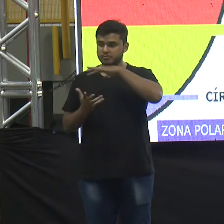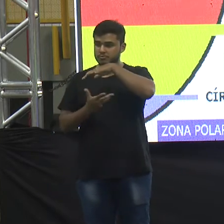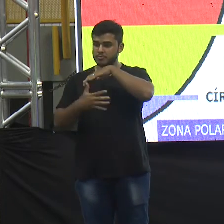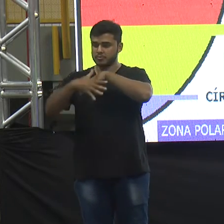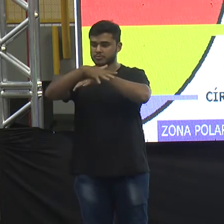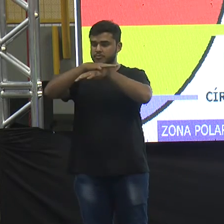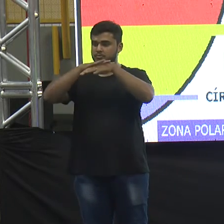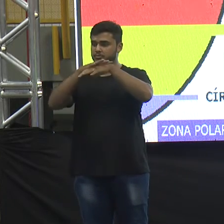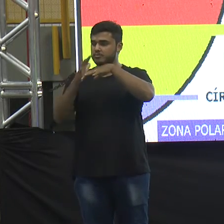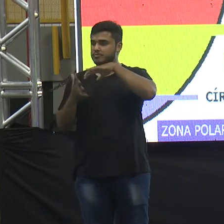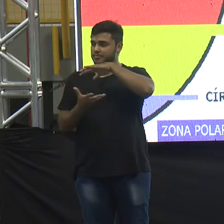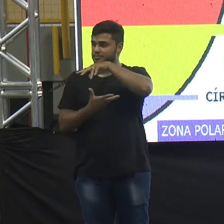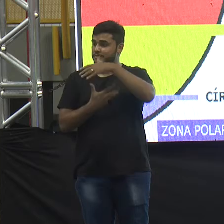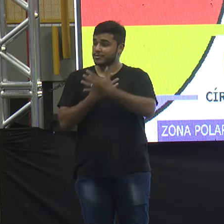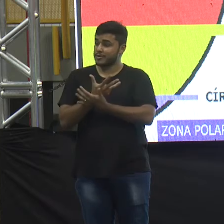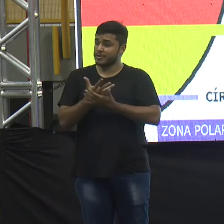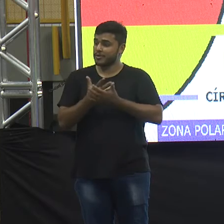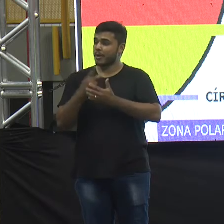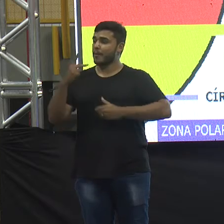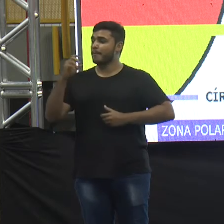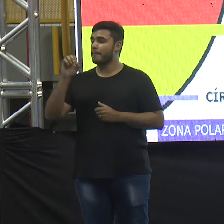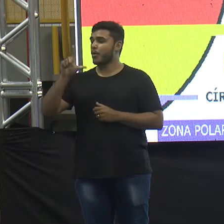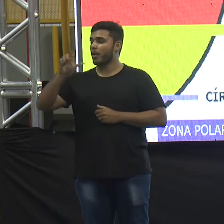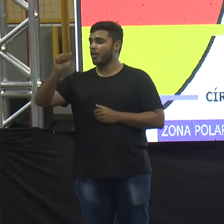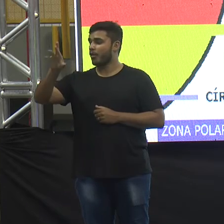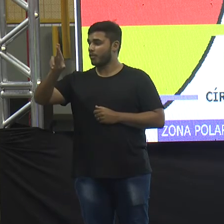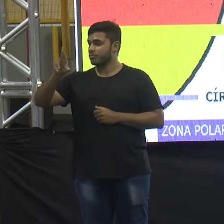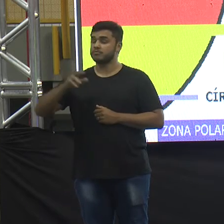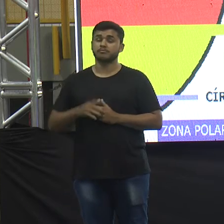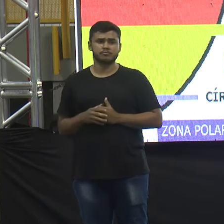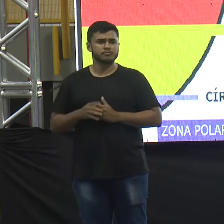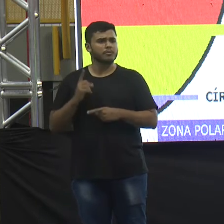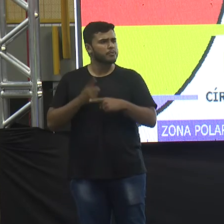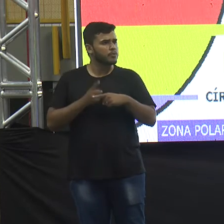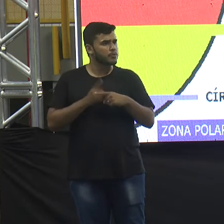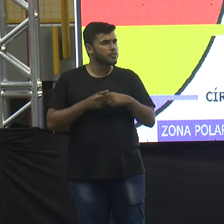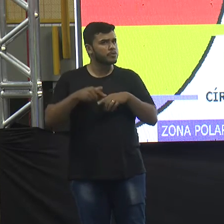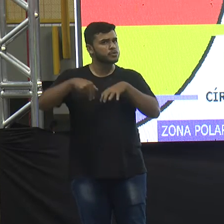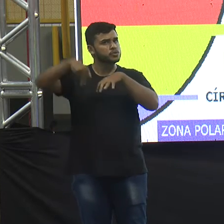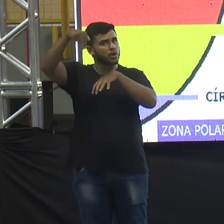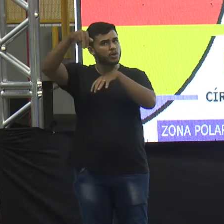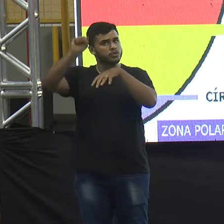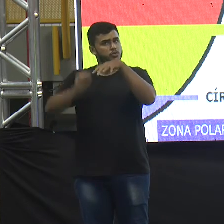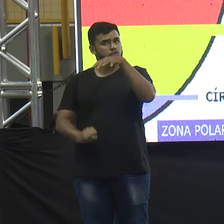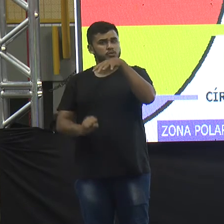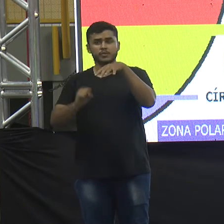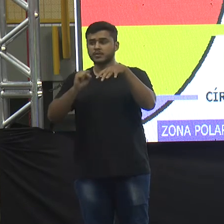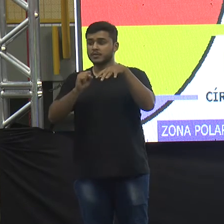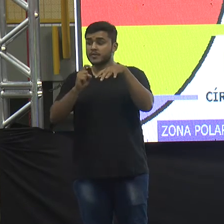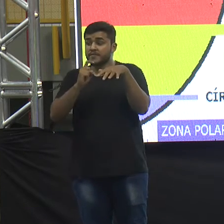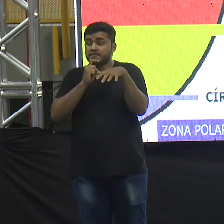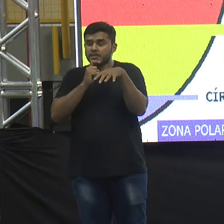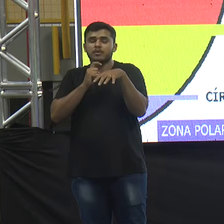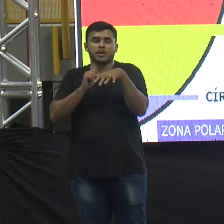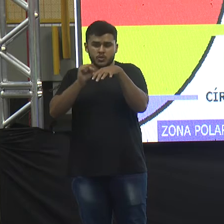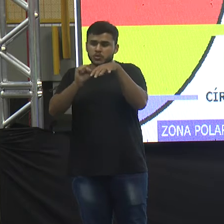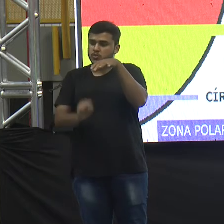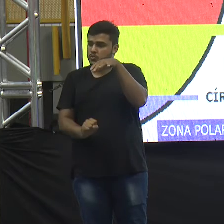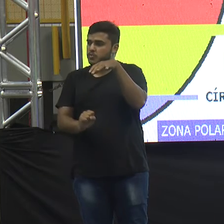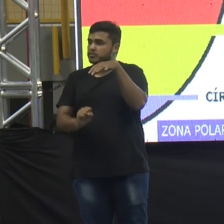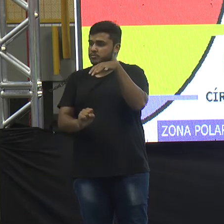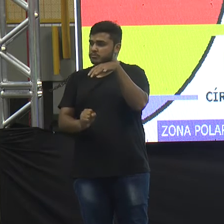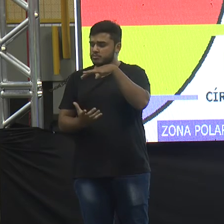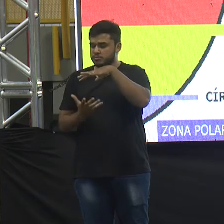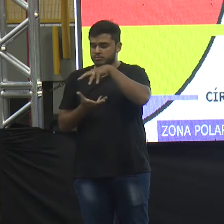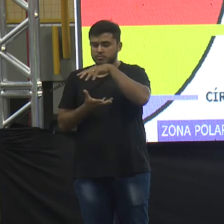mais frias do planeta, que são as regiões polares. Professor, onde é que é mais frio? No norte ou no sul? No sul. Por